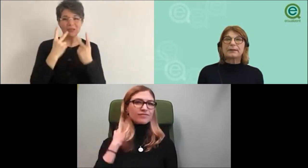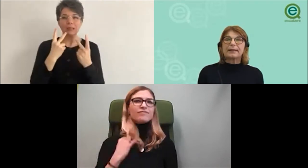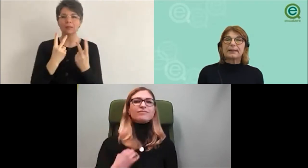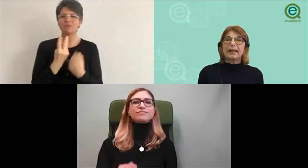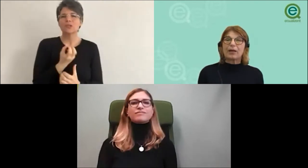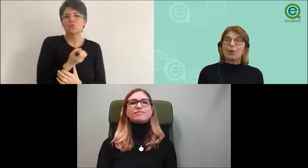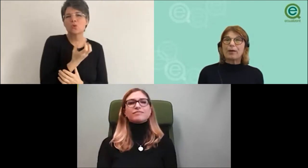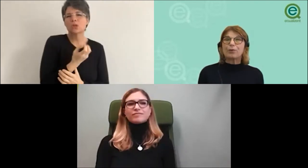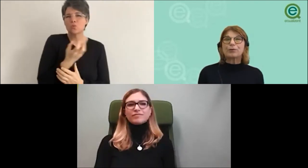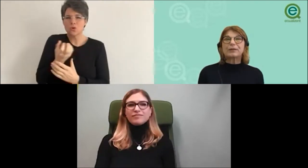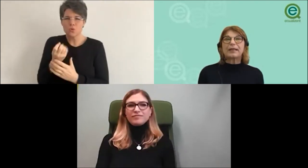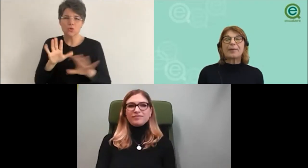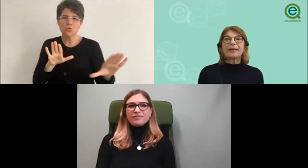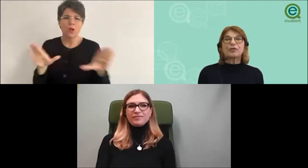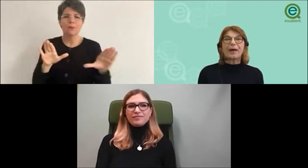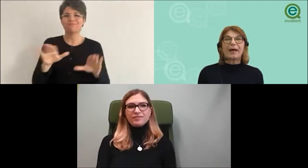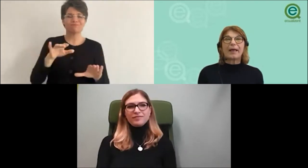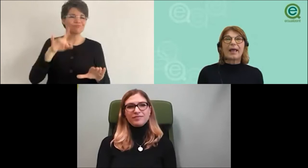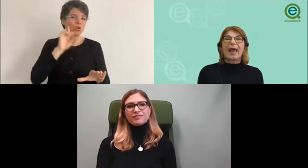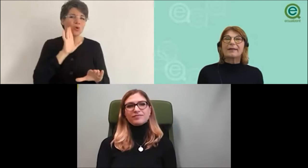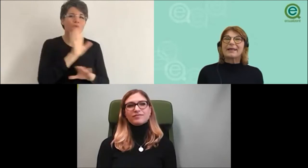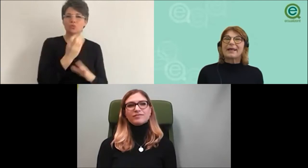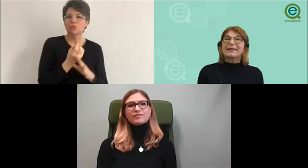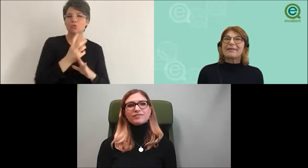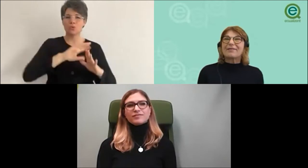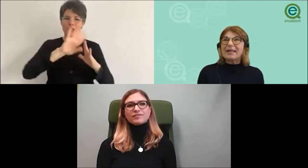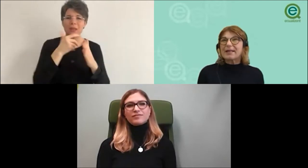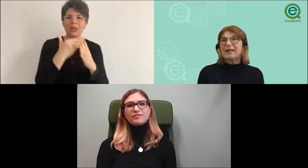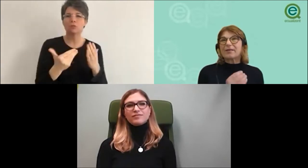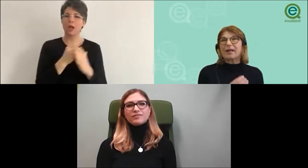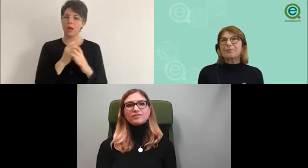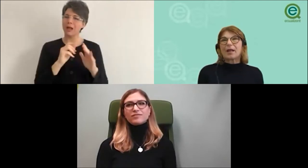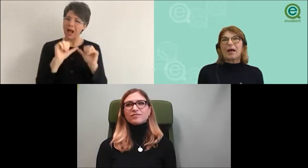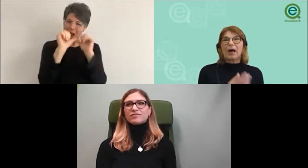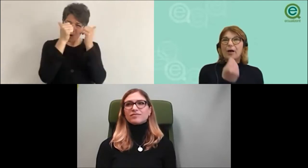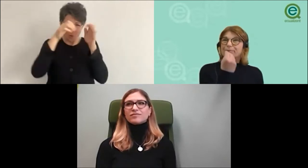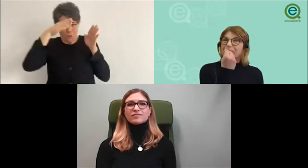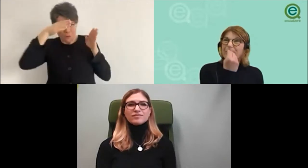und der Gehörlosen und die Gebärdensprache der wichtigste